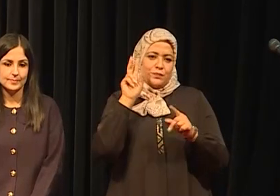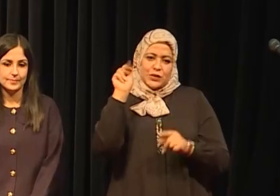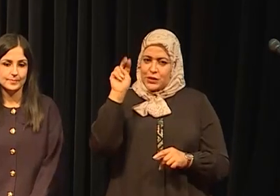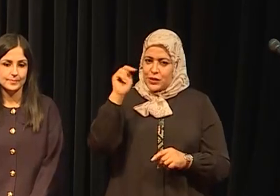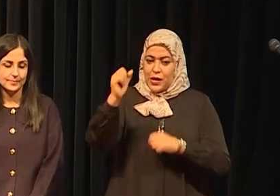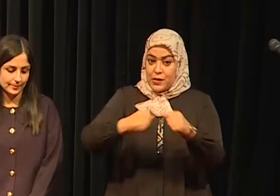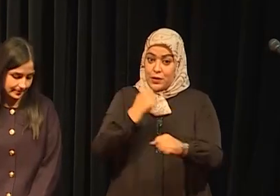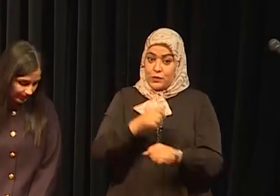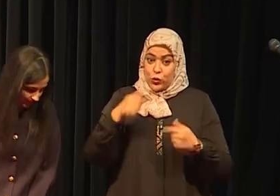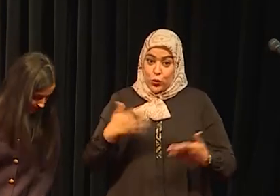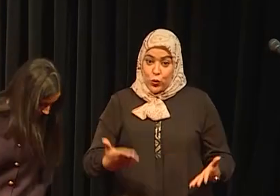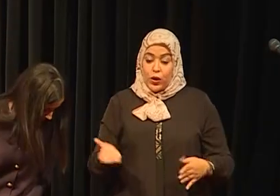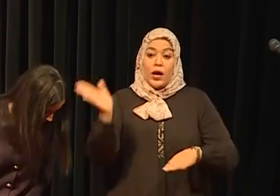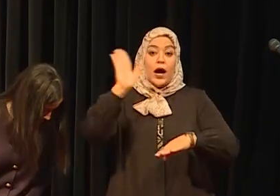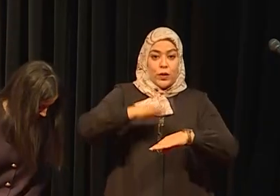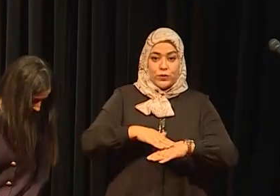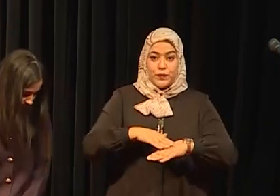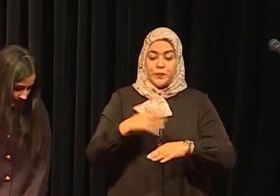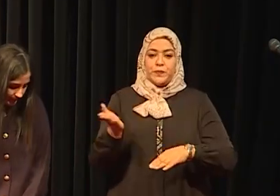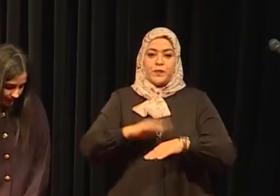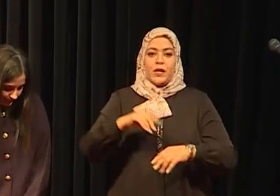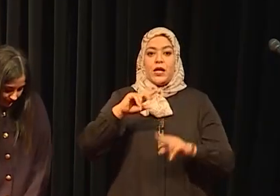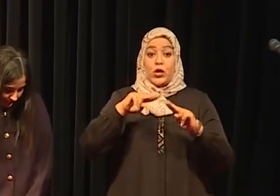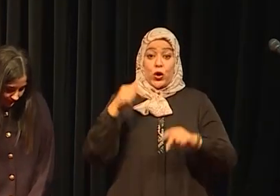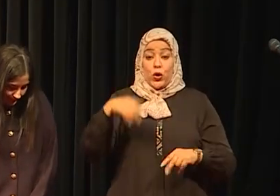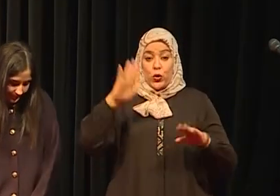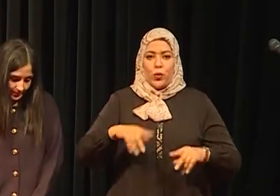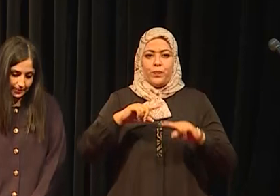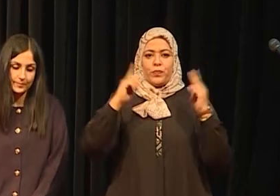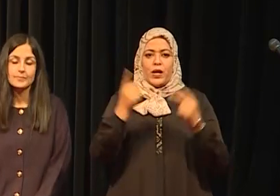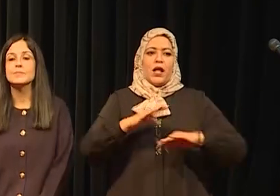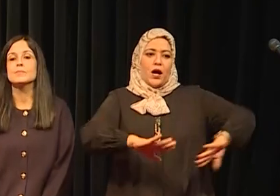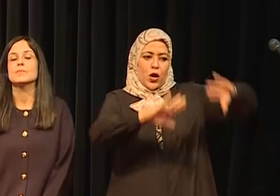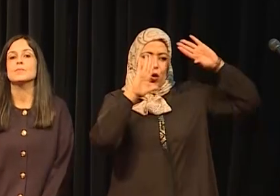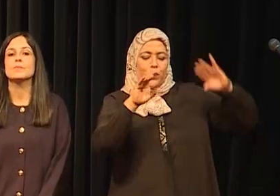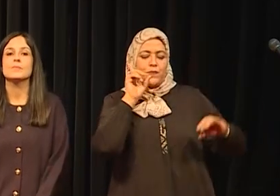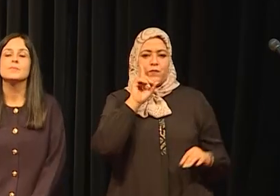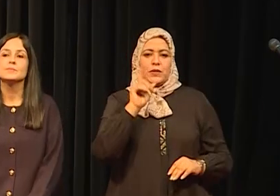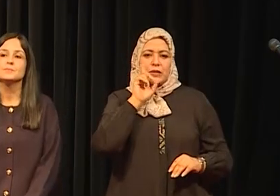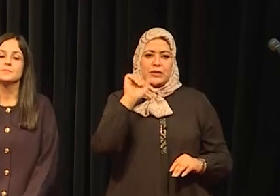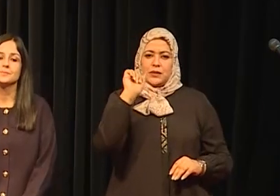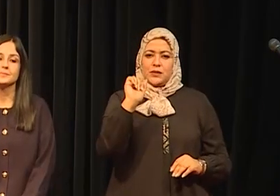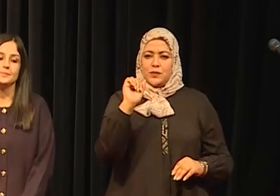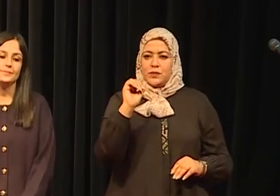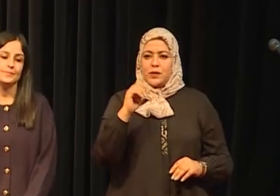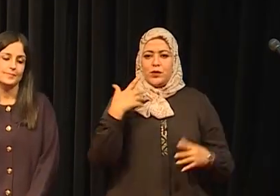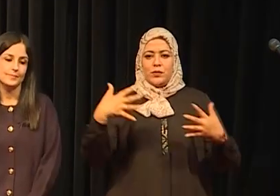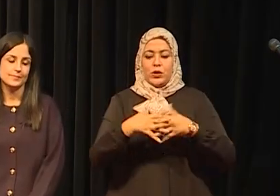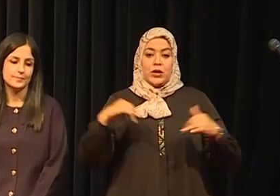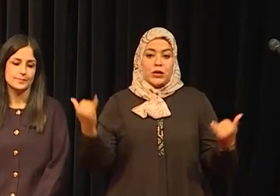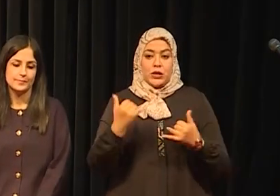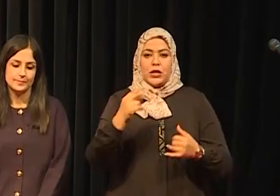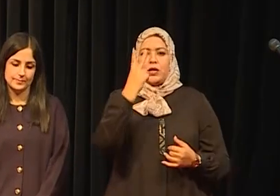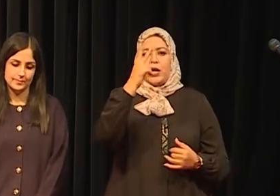كل سنة، وكذا تحديد اليوم العالمي لمحاربة العنف ضد النساء المحتفى به